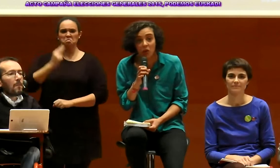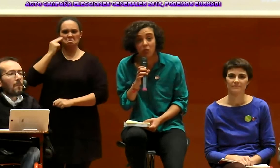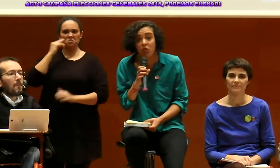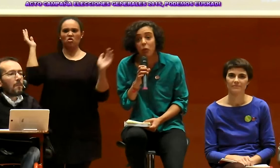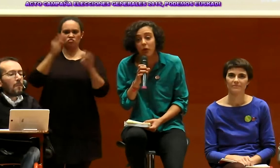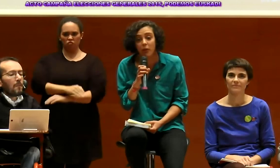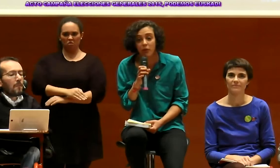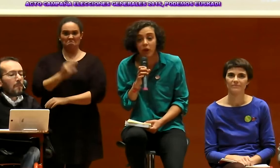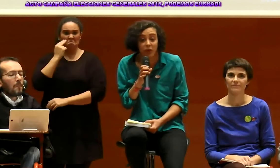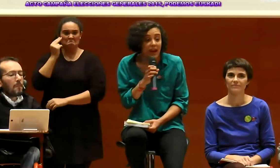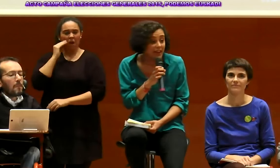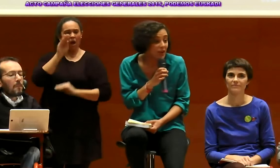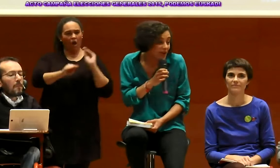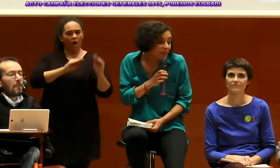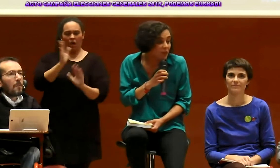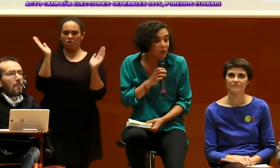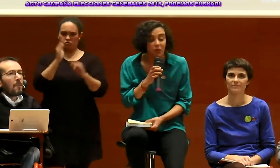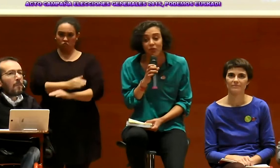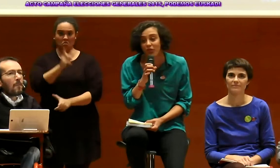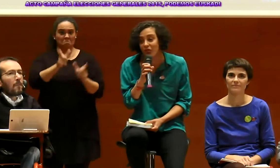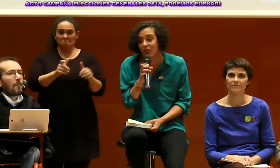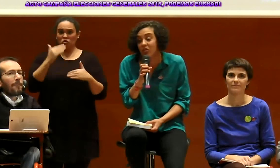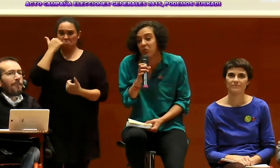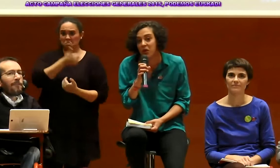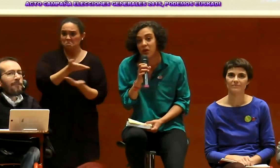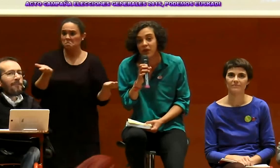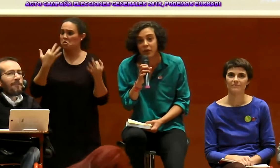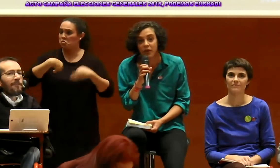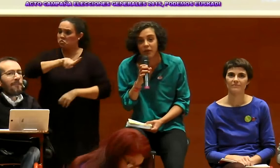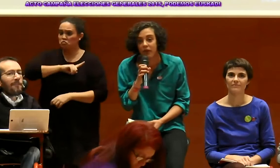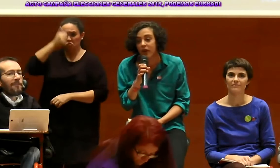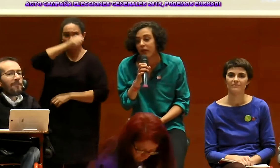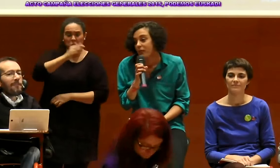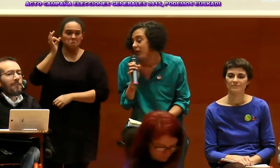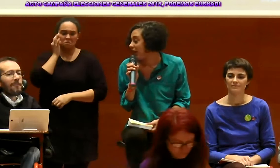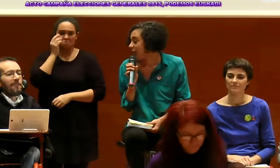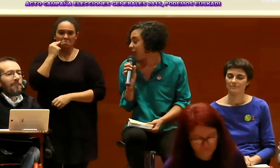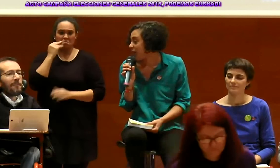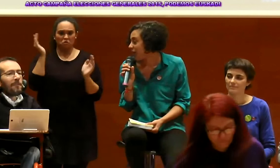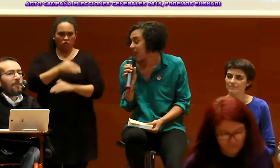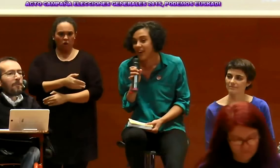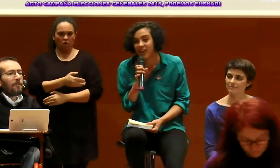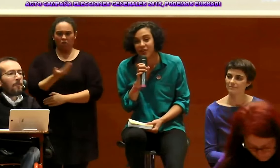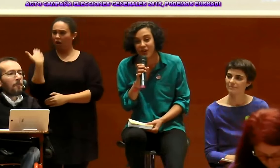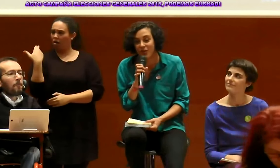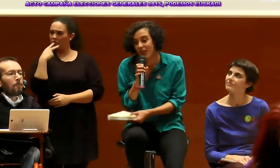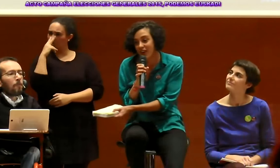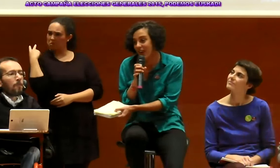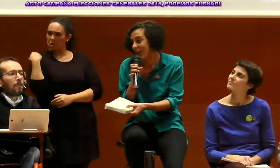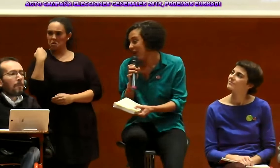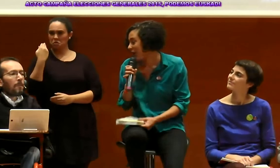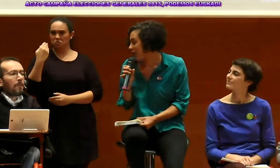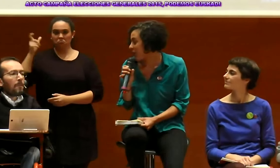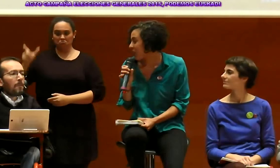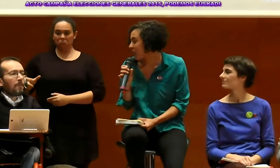no tenemos ningún miedo a preguntar, porque la gente corriente, como nosotros y nosotras, no tiene miedo. ¿Quién iba a decir hace 2 años